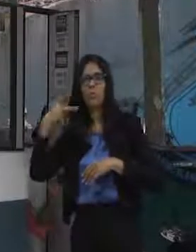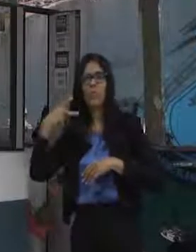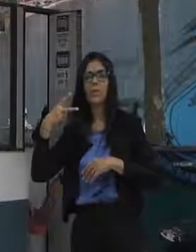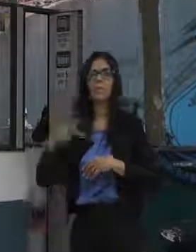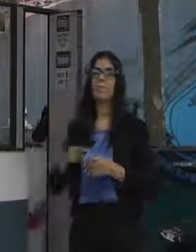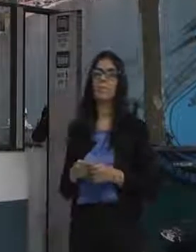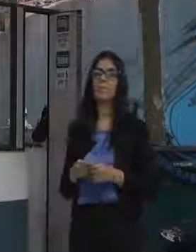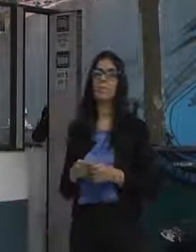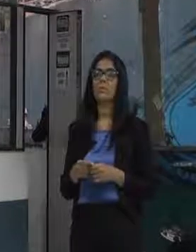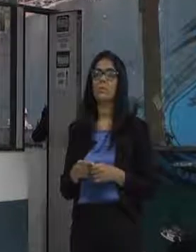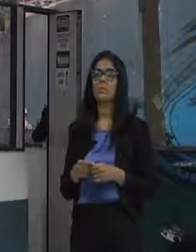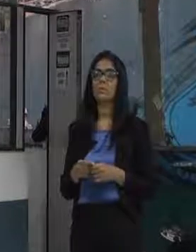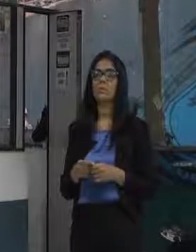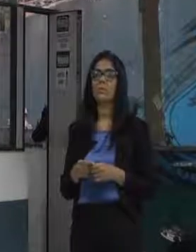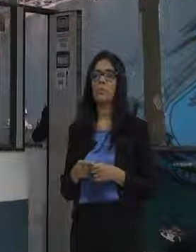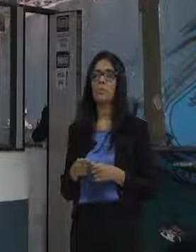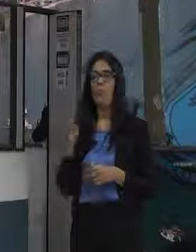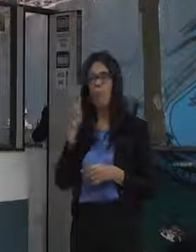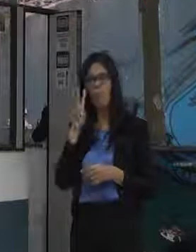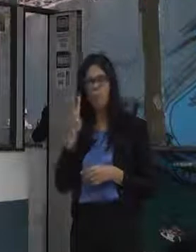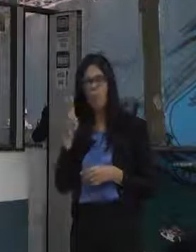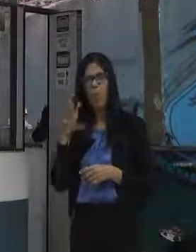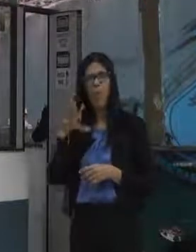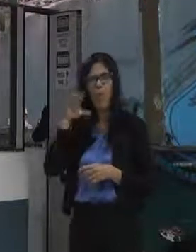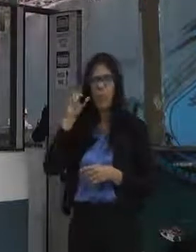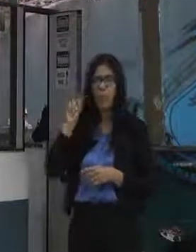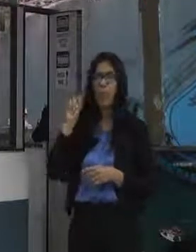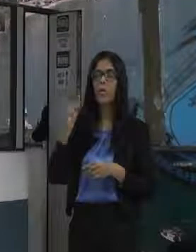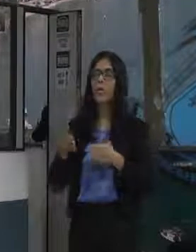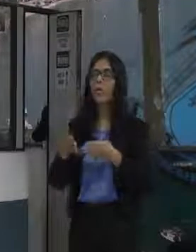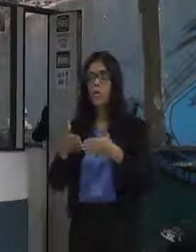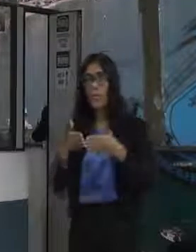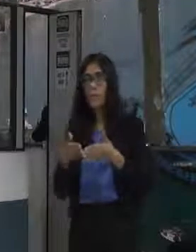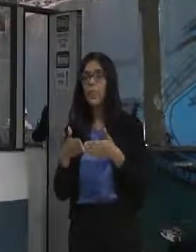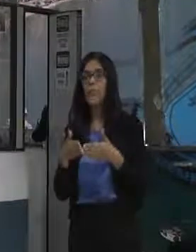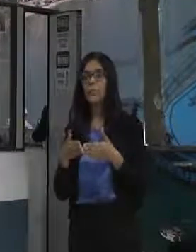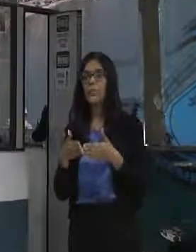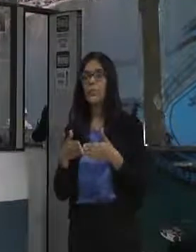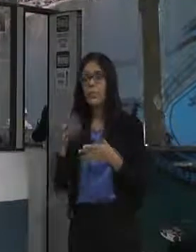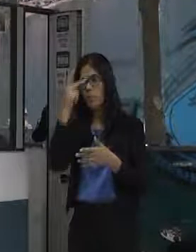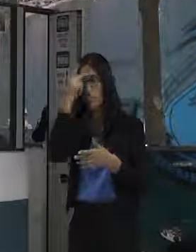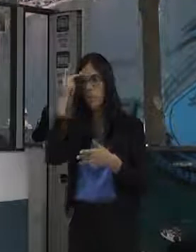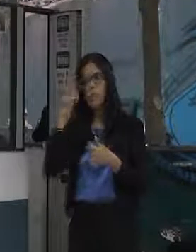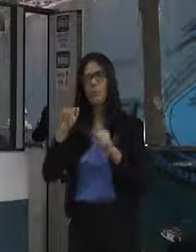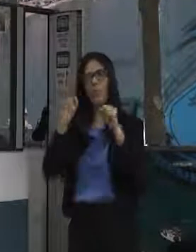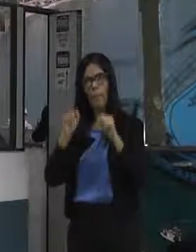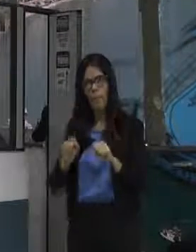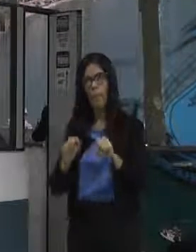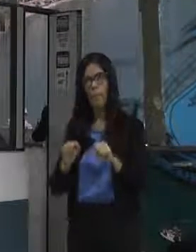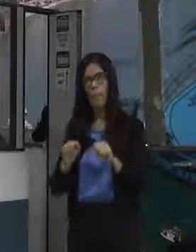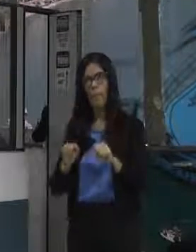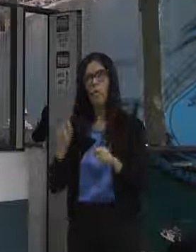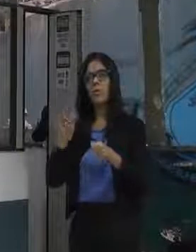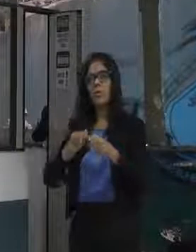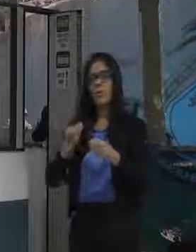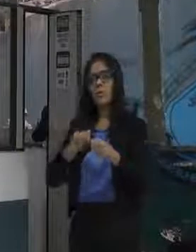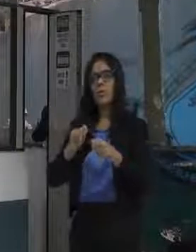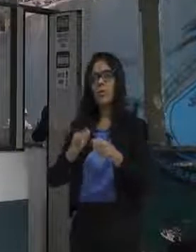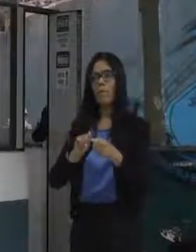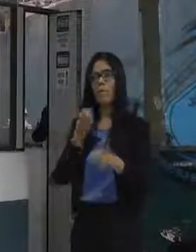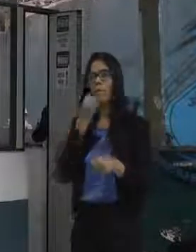pedir para quem possa executar. Porque, na verdade, vereador não executa. Quem